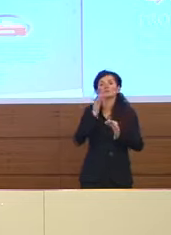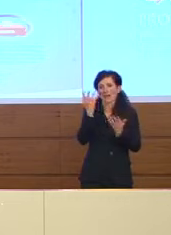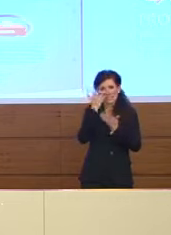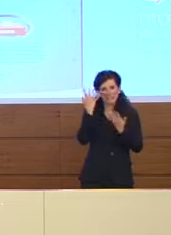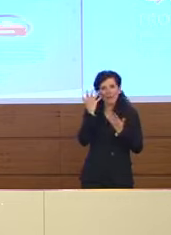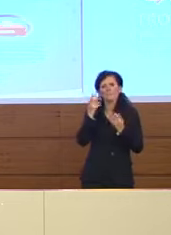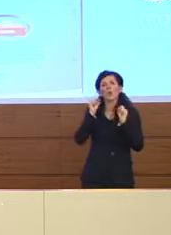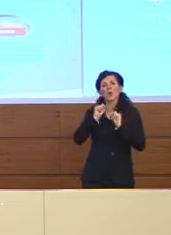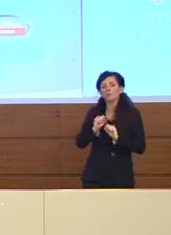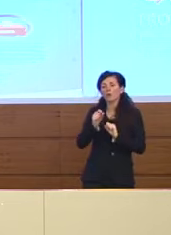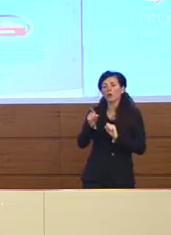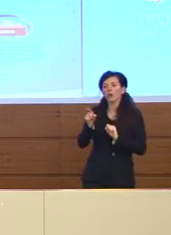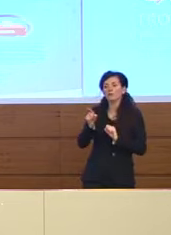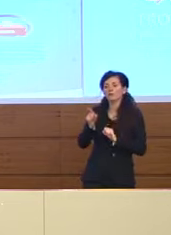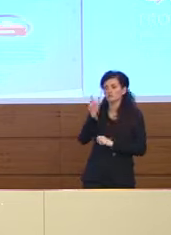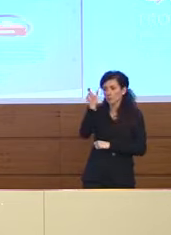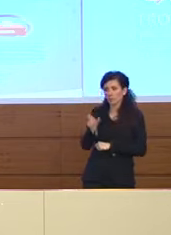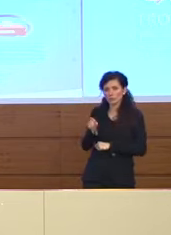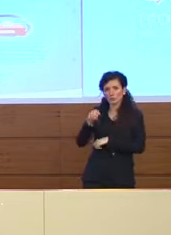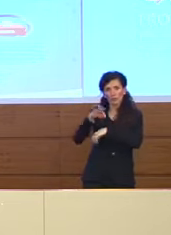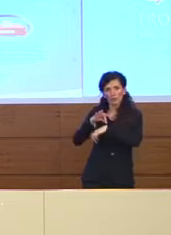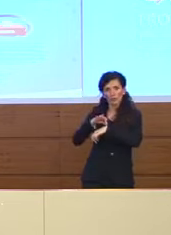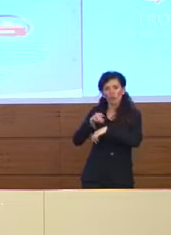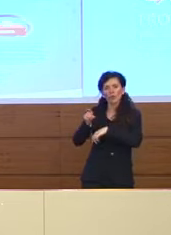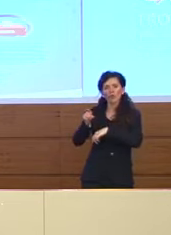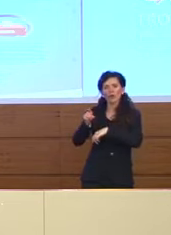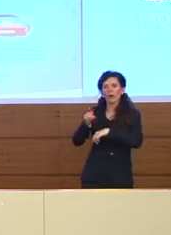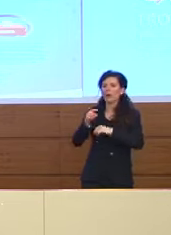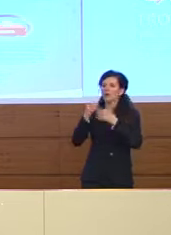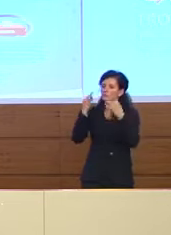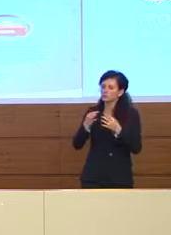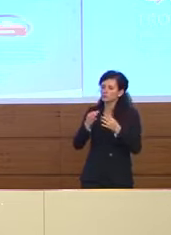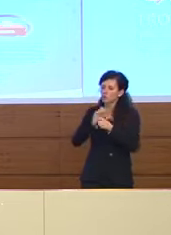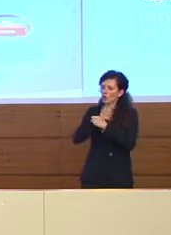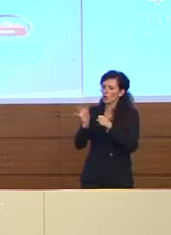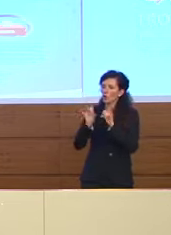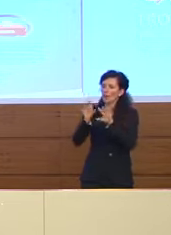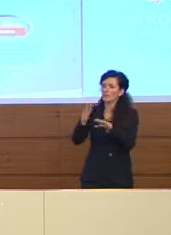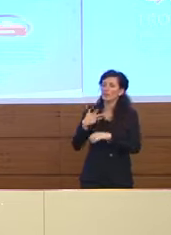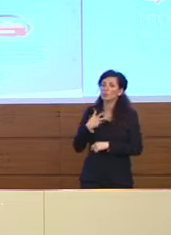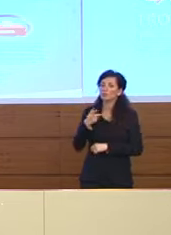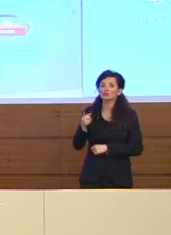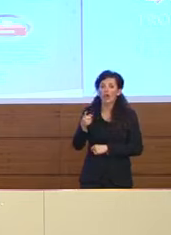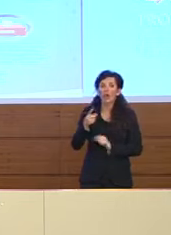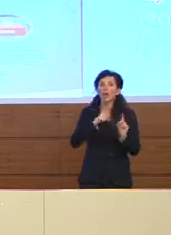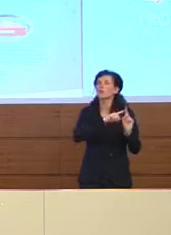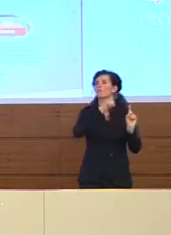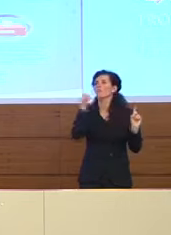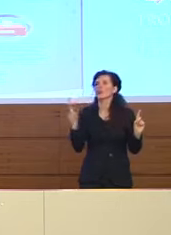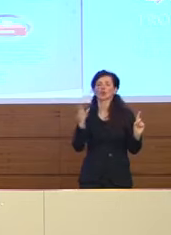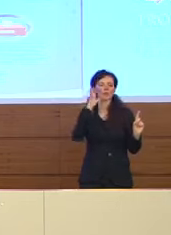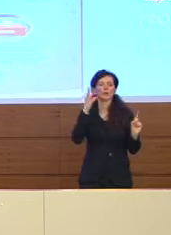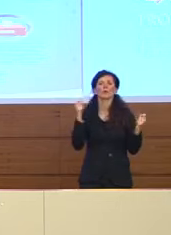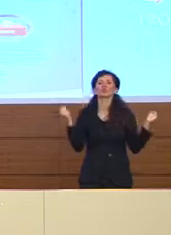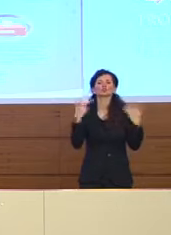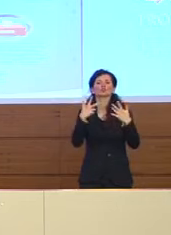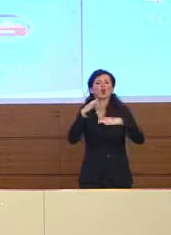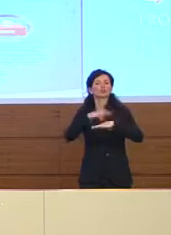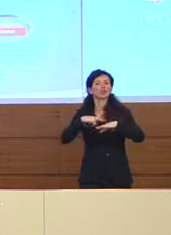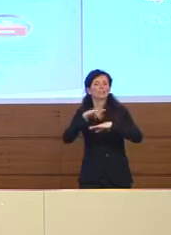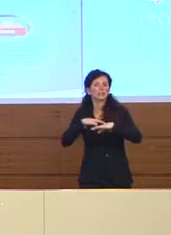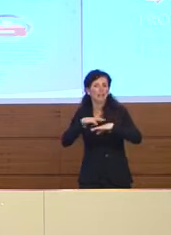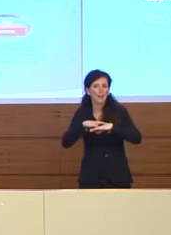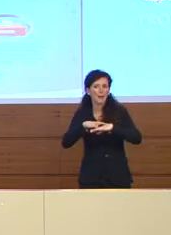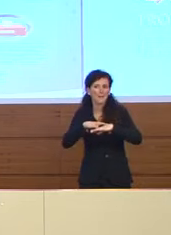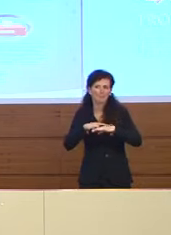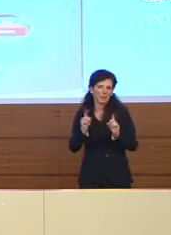al 18 di settembre nel senso che solamente delle